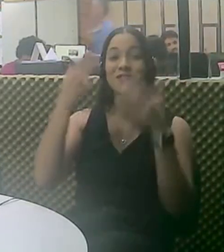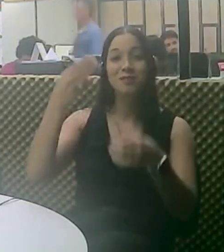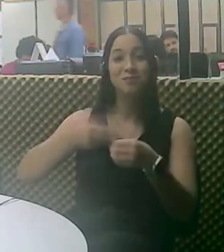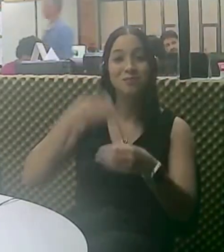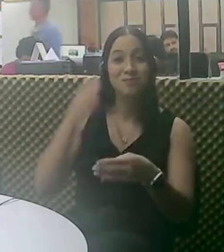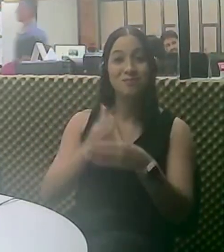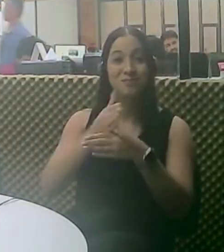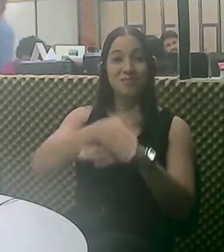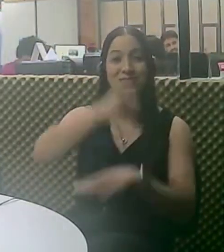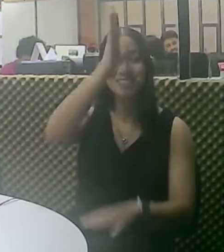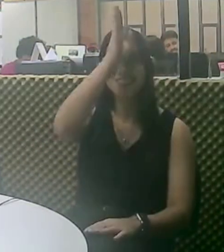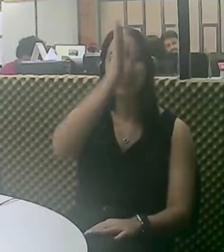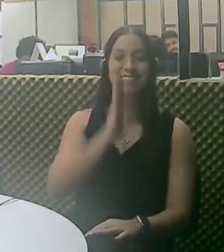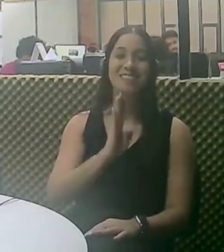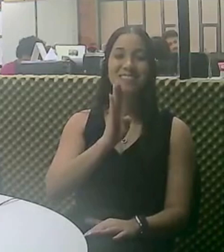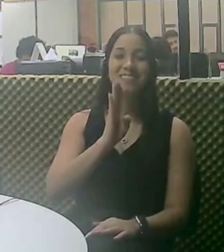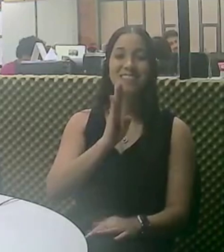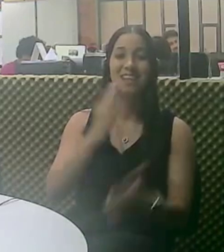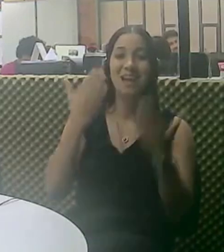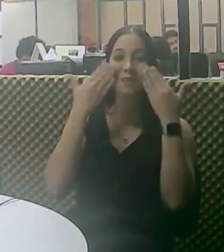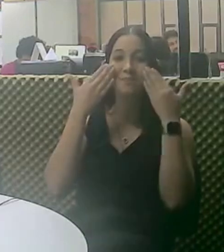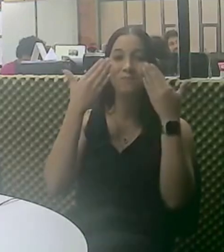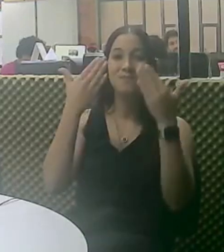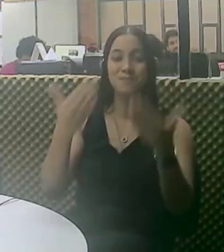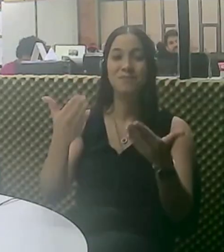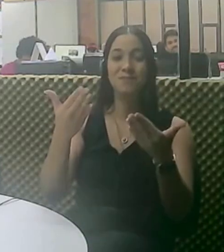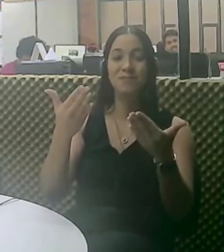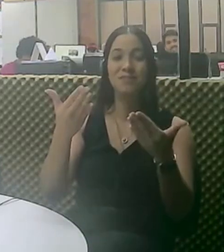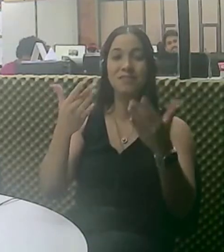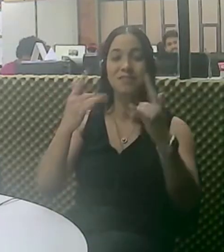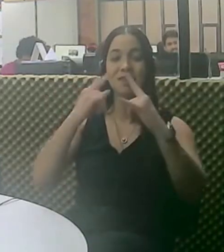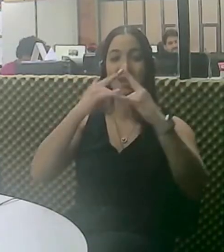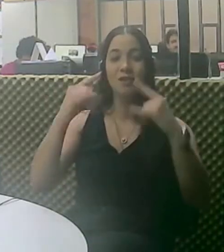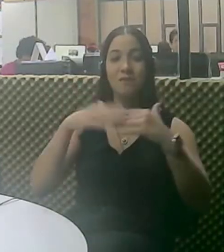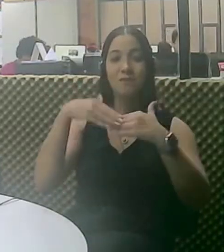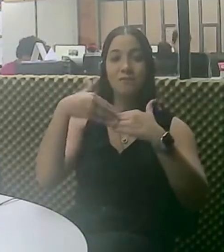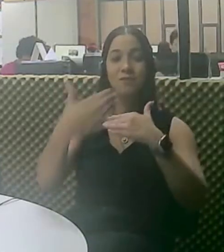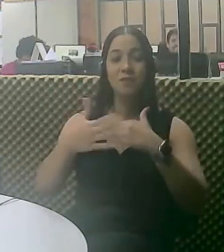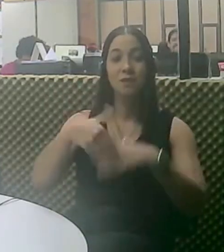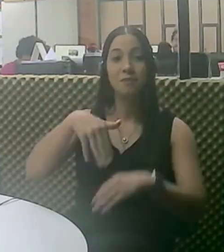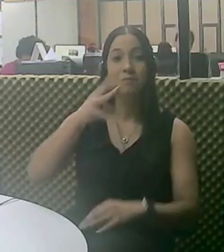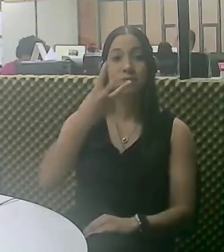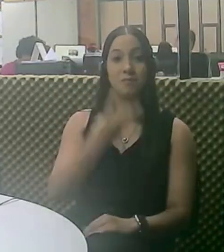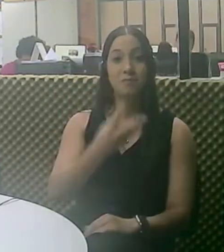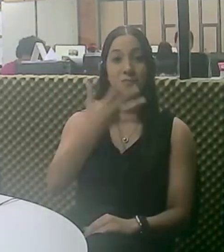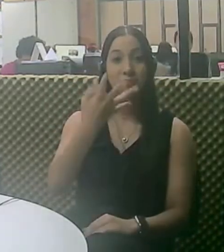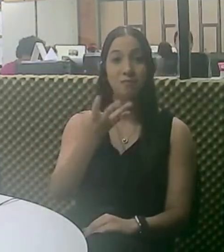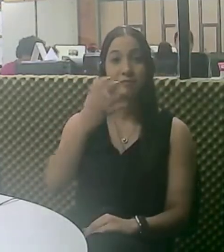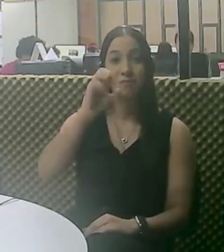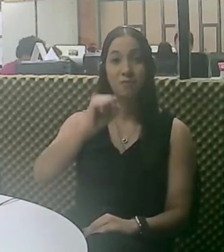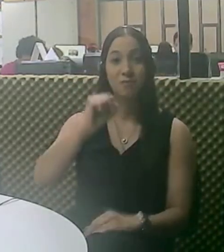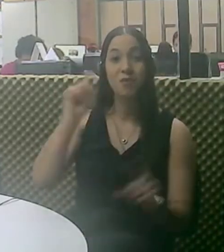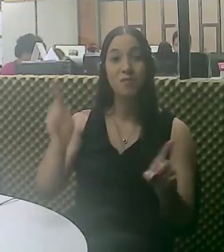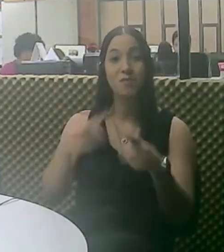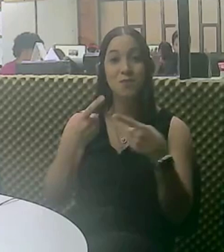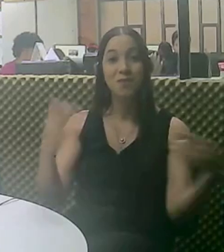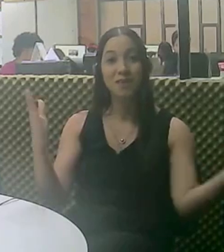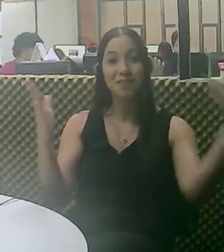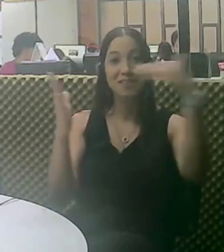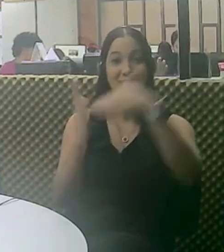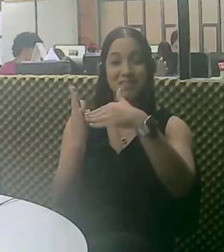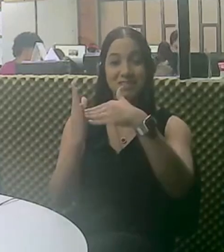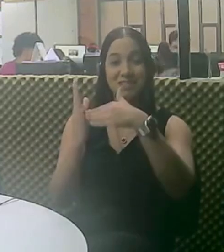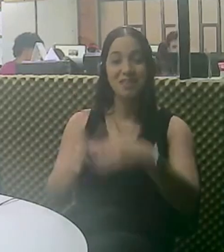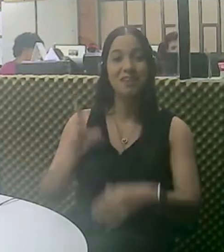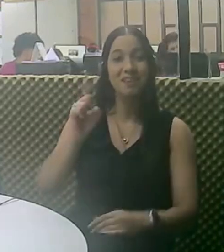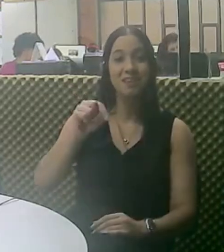com entrada gratuita. A apresentação a céu aberto contará com mais de 348 músicos até o momento,